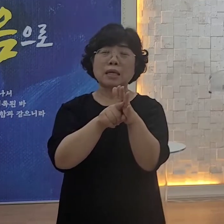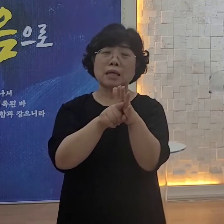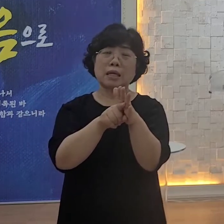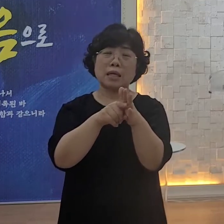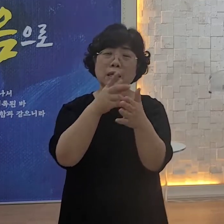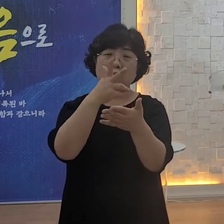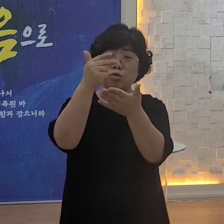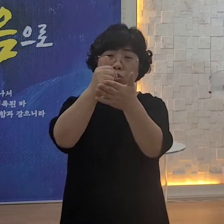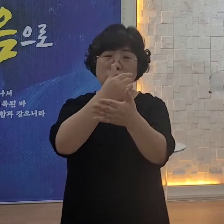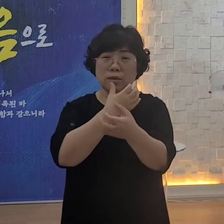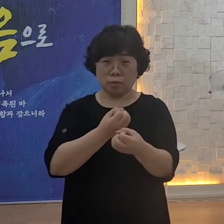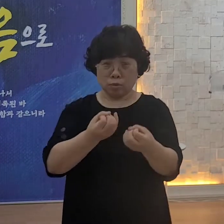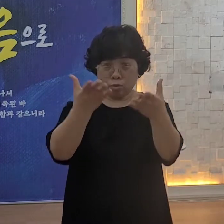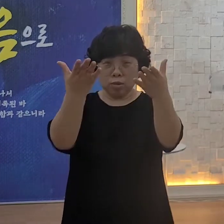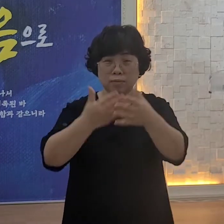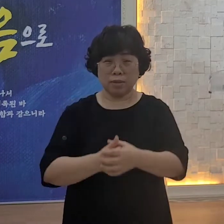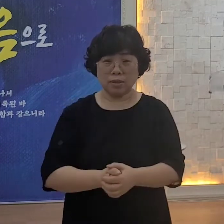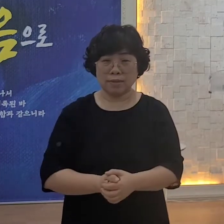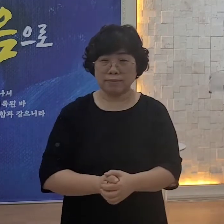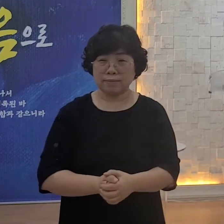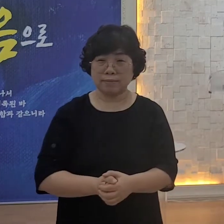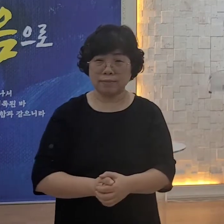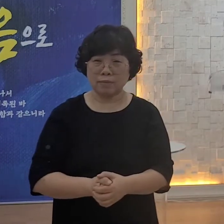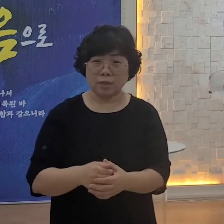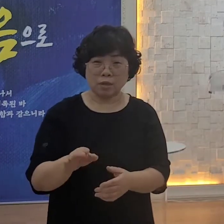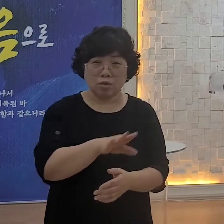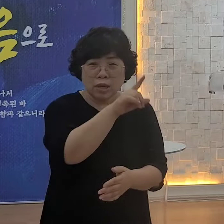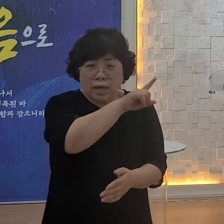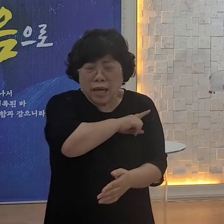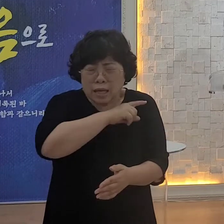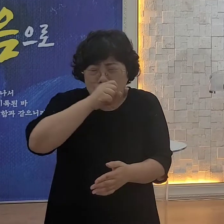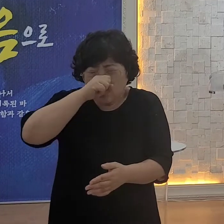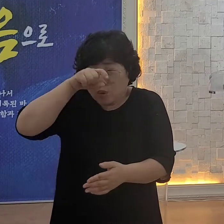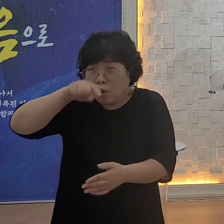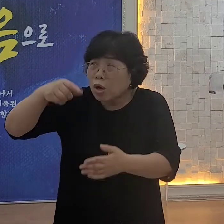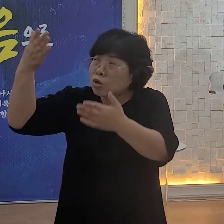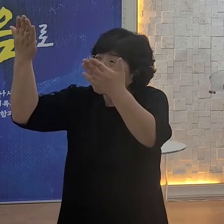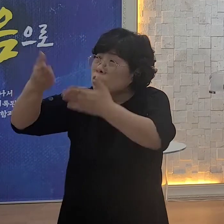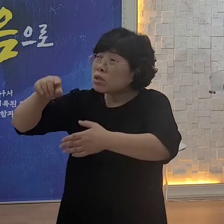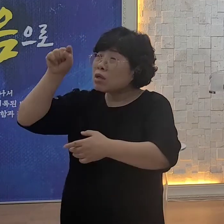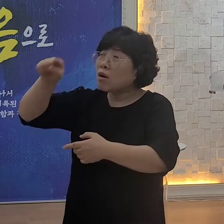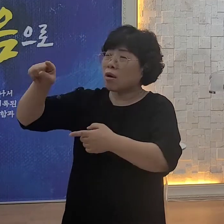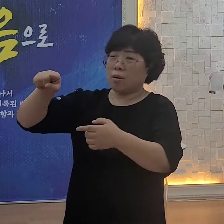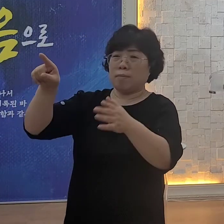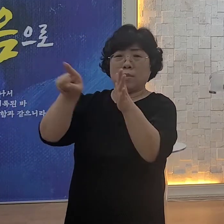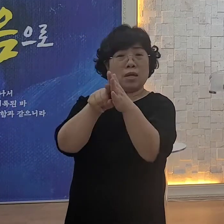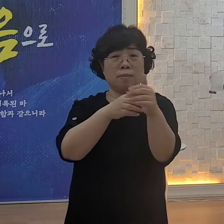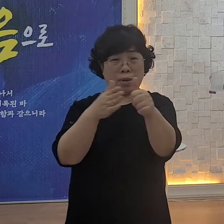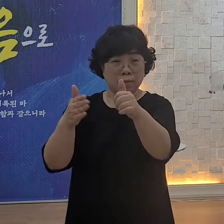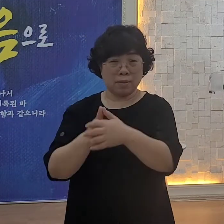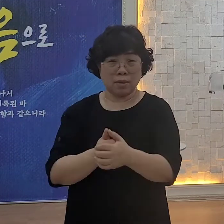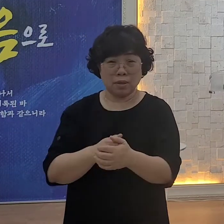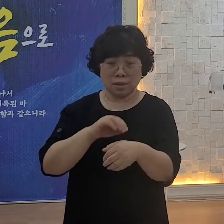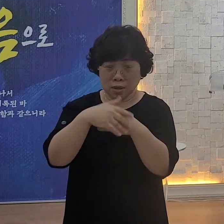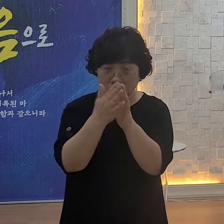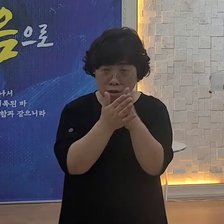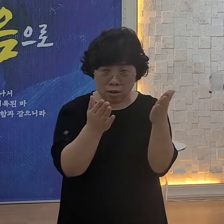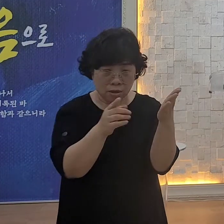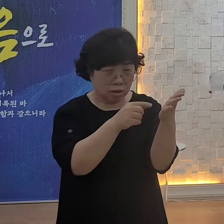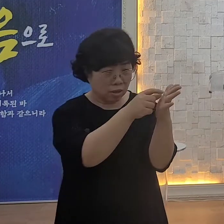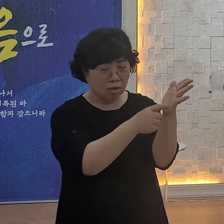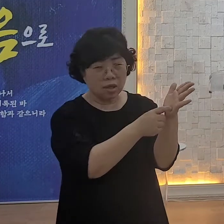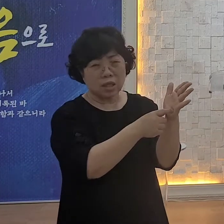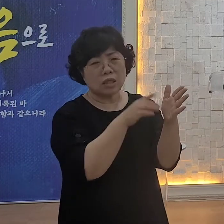축복합니다. 여러분 우리에게 가장 좋은 것 주셨다는 것을 믿으셔요. 이게 이 성경이 말하는 진리의